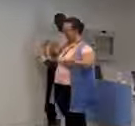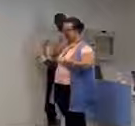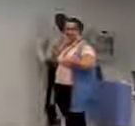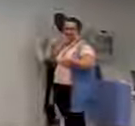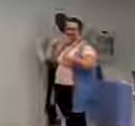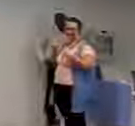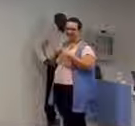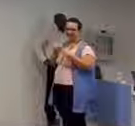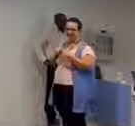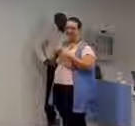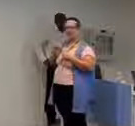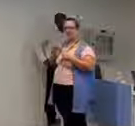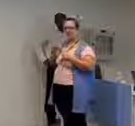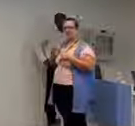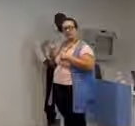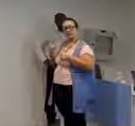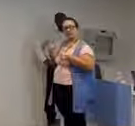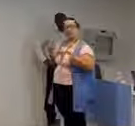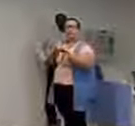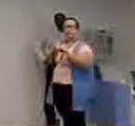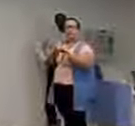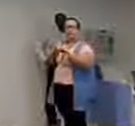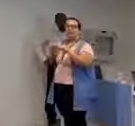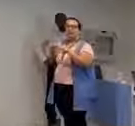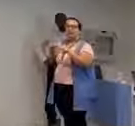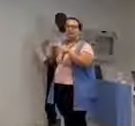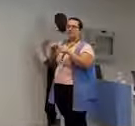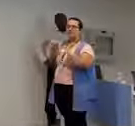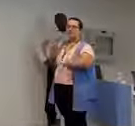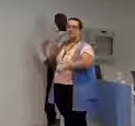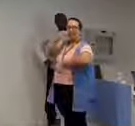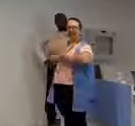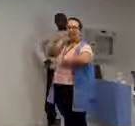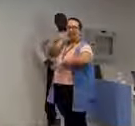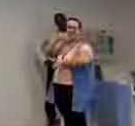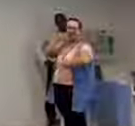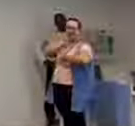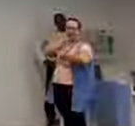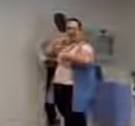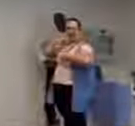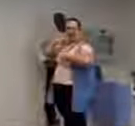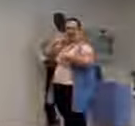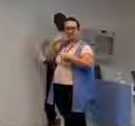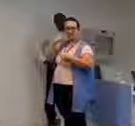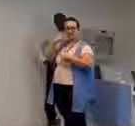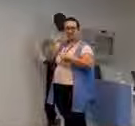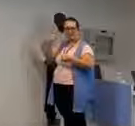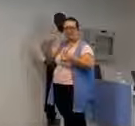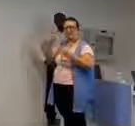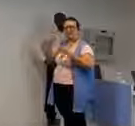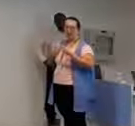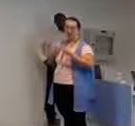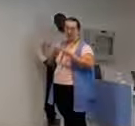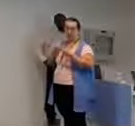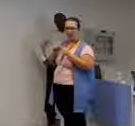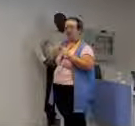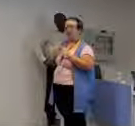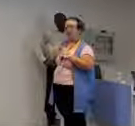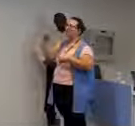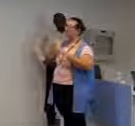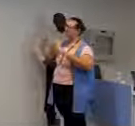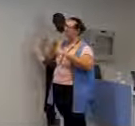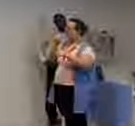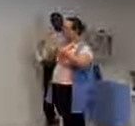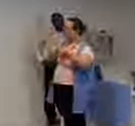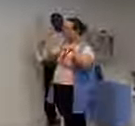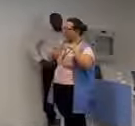placa e outra, um estágio e outro, e eu posso ter colisões indesejadas que vão me levar, lembra, lá a perceber isso lá na fábrica,